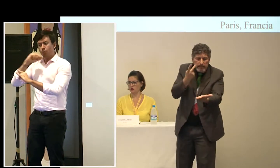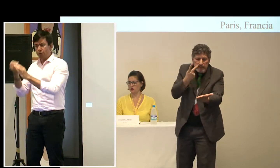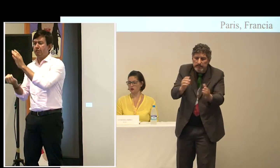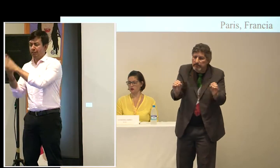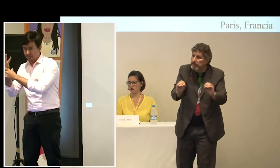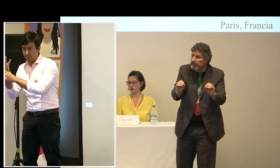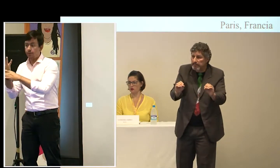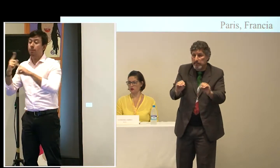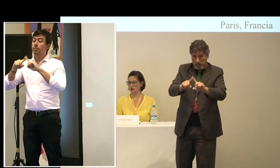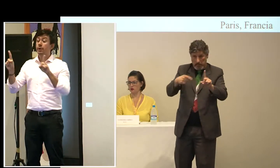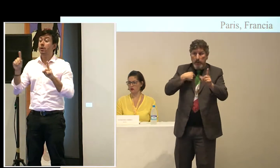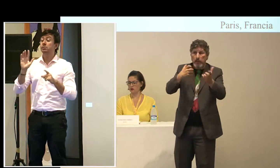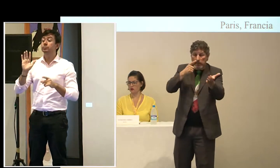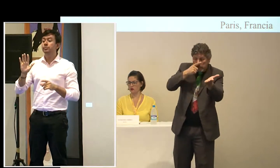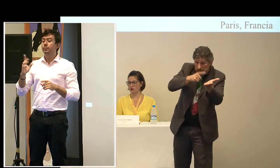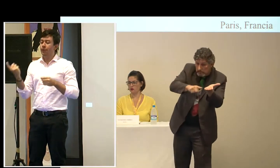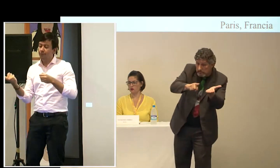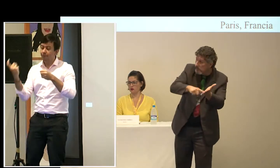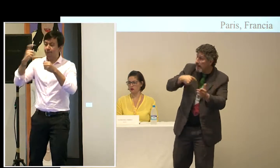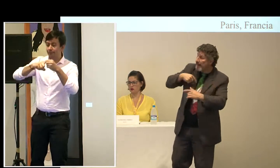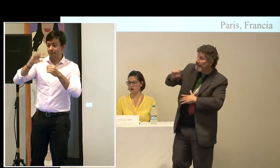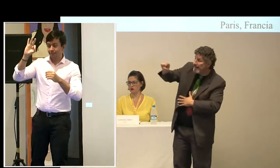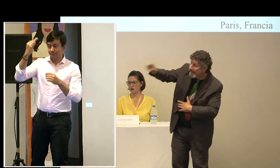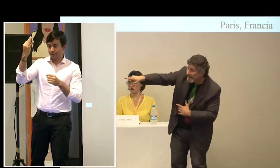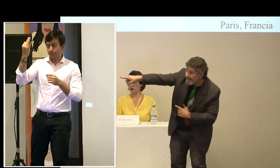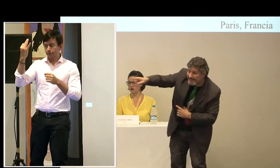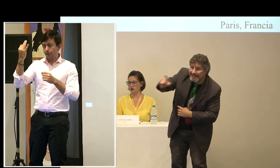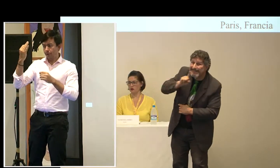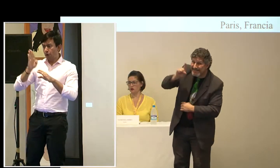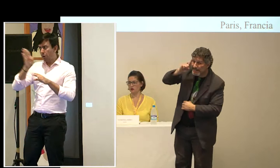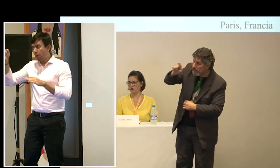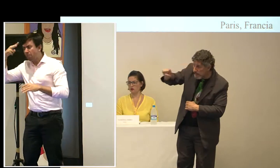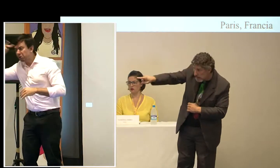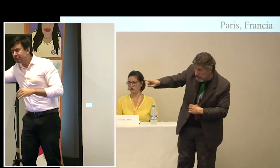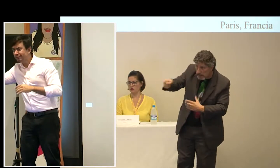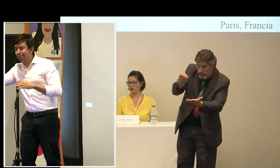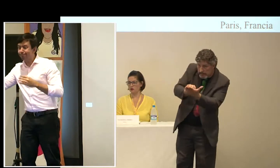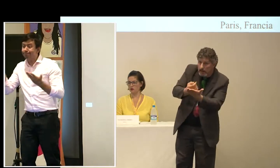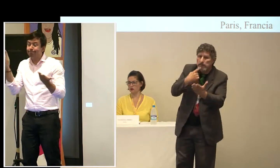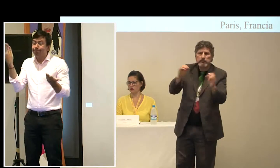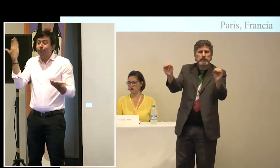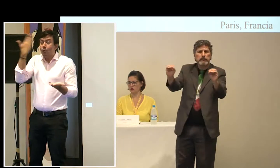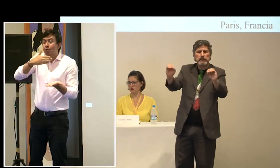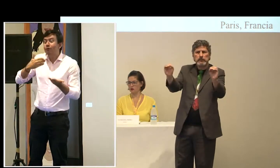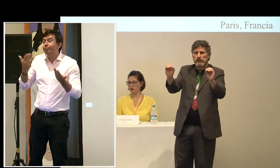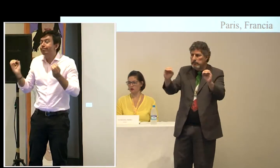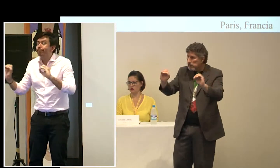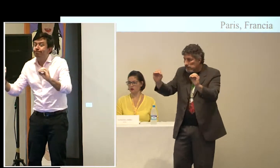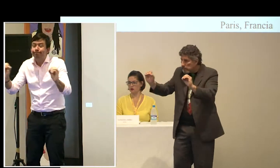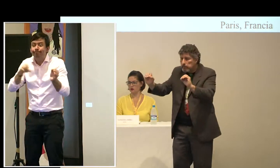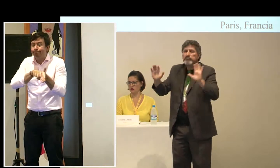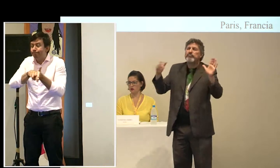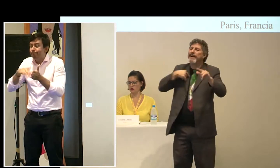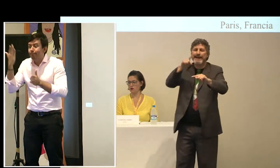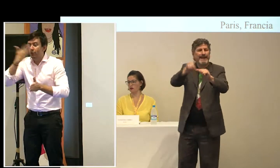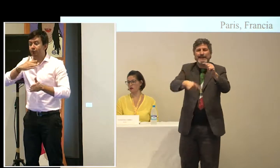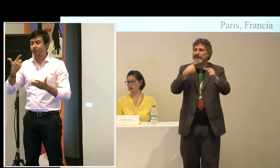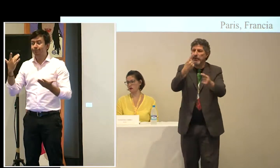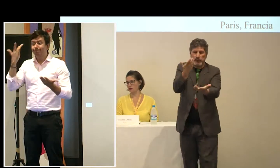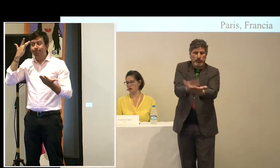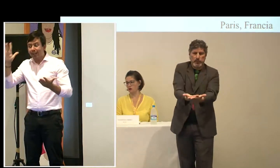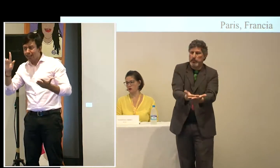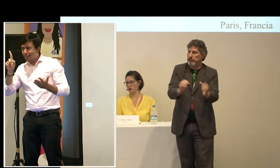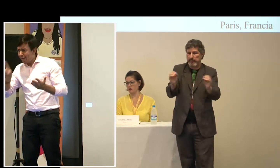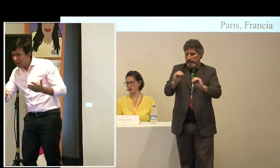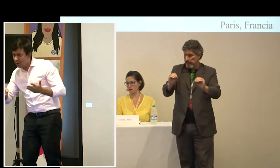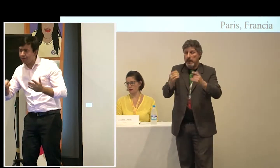O E veio ao Brasil e fundou o Instituto Nacional de Educação de Surdos. Não sabemos se depois ele foi para a França ou se ele foi